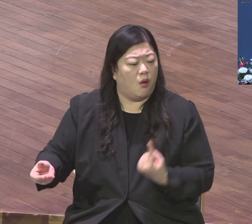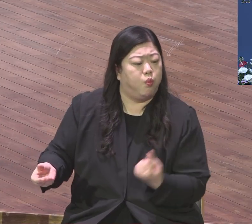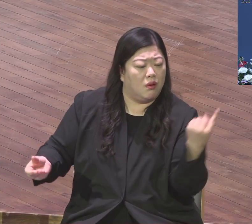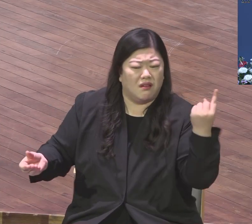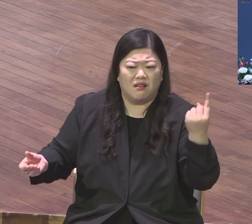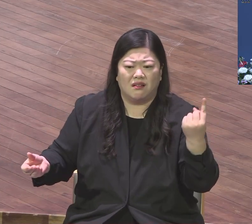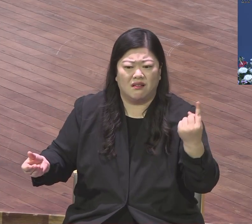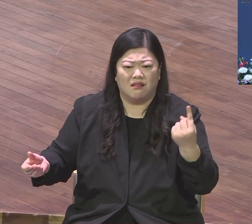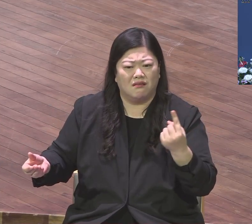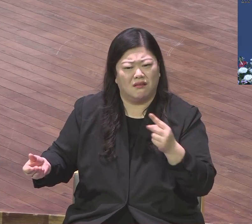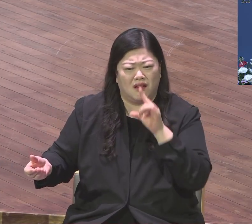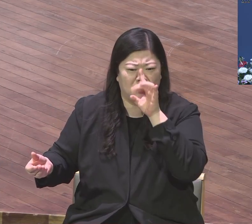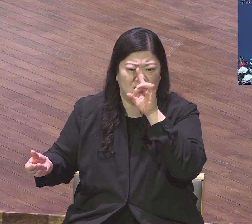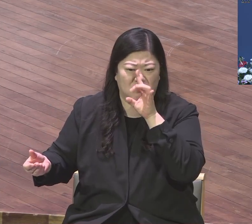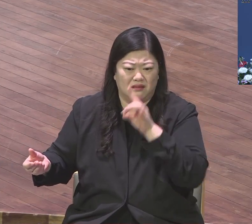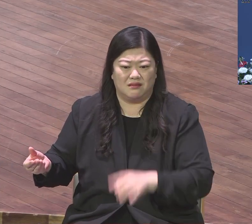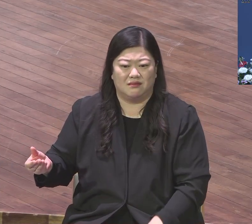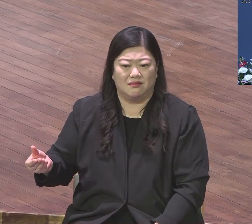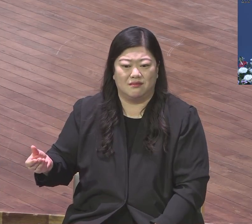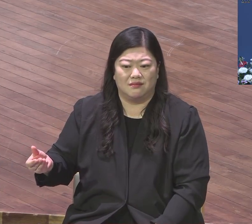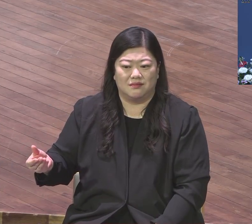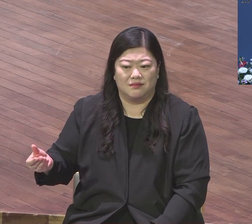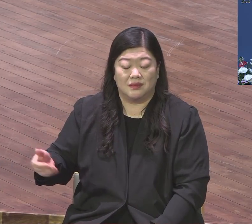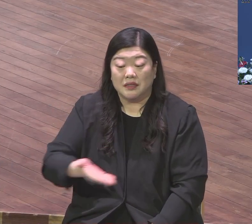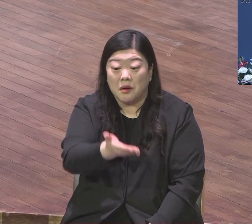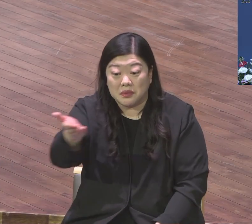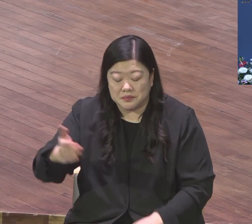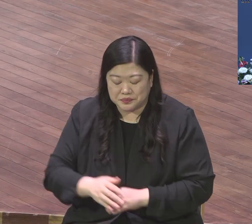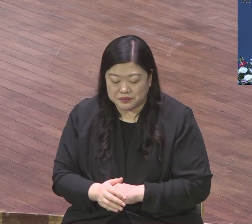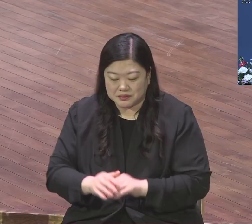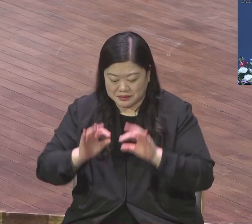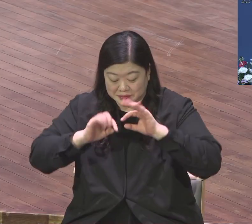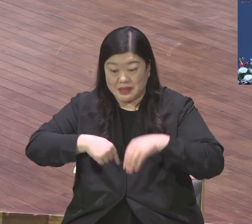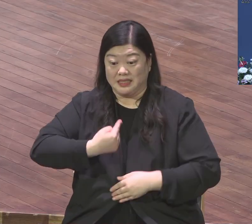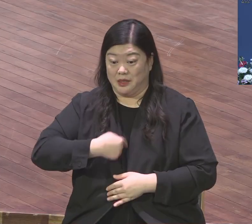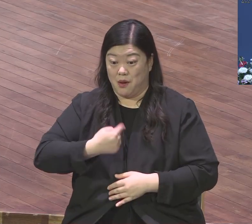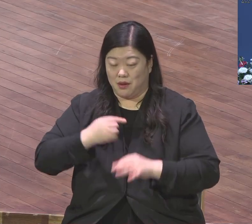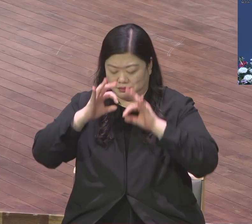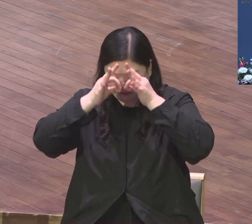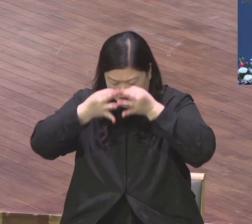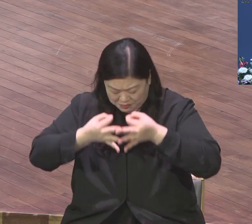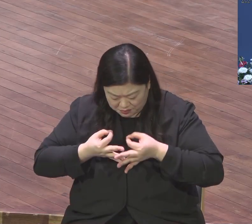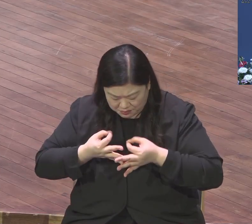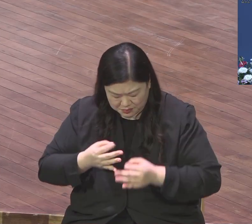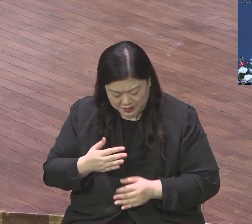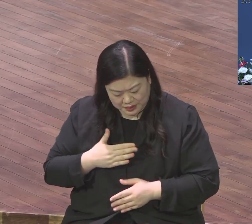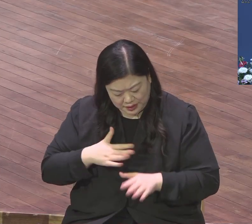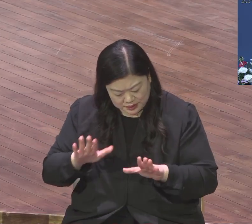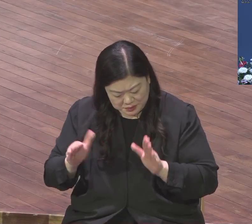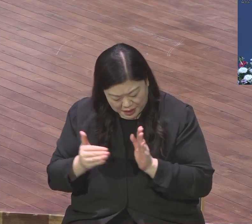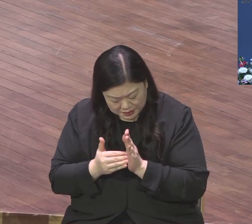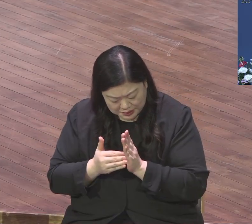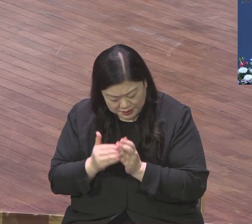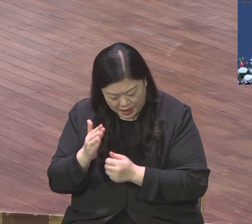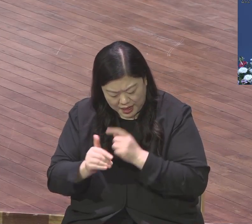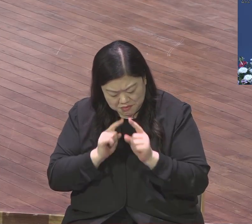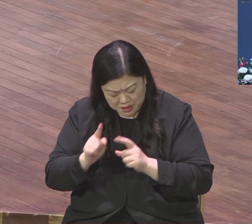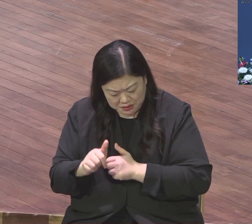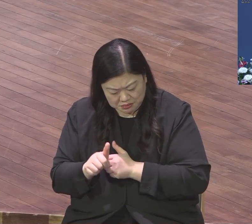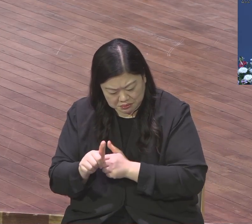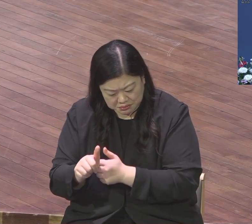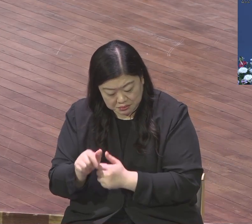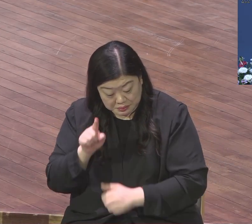산 적이 있는가 점검해 보세요. 하나님의 말씀, 강단 말씀 잡고 내가 한 주간이라도 묵상하면서